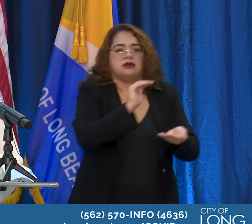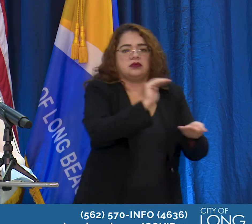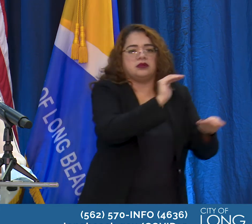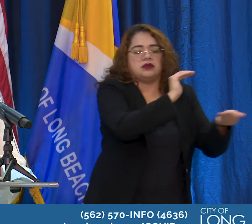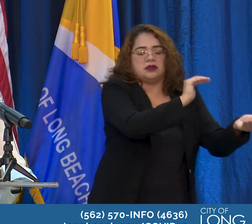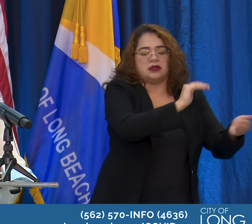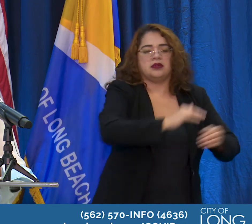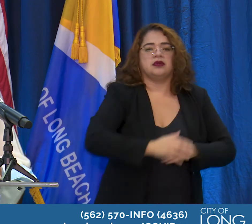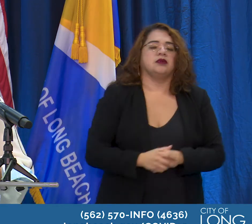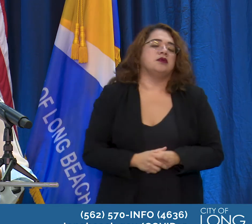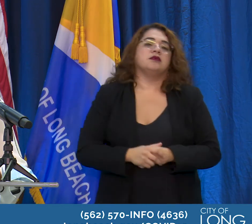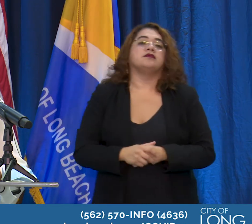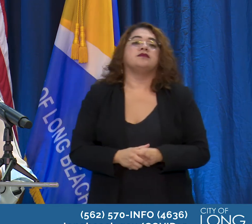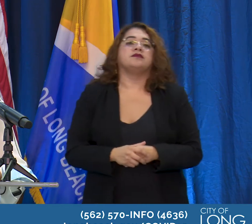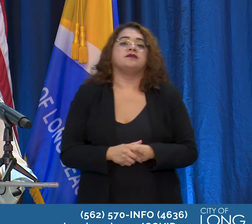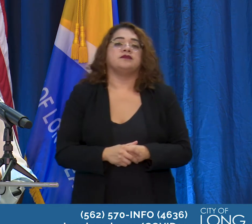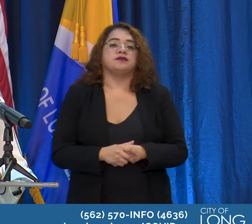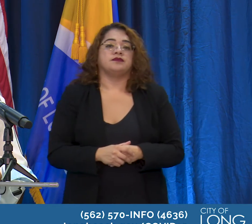42.3.